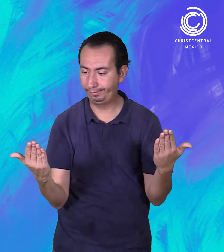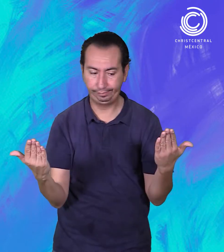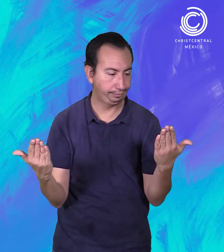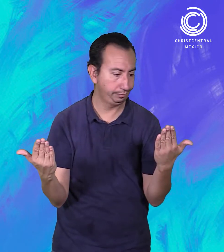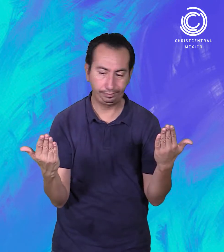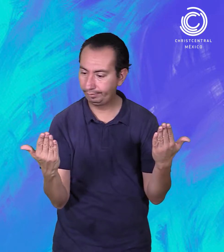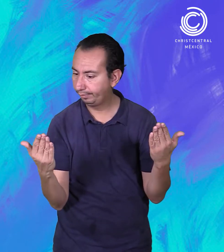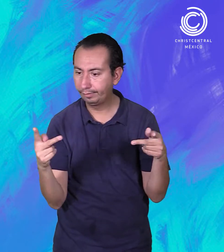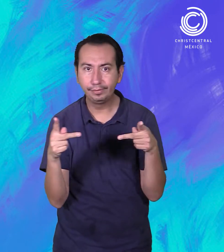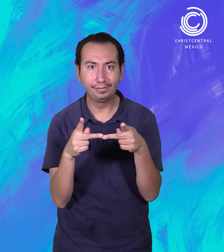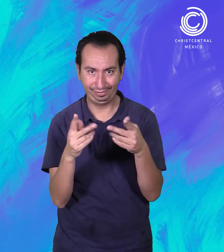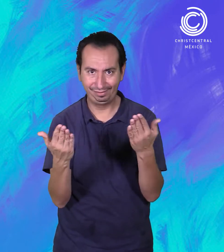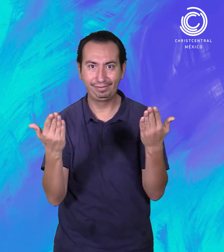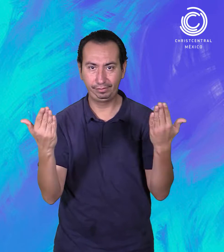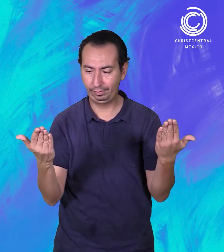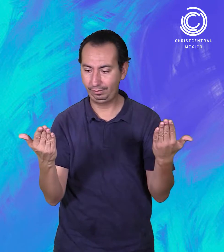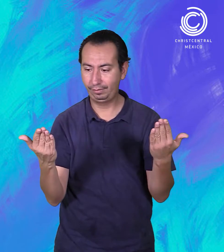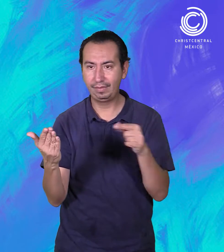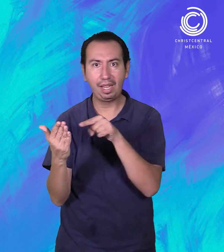les está